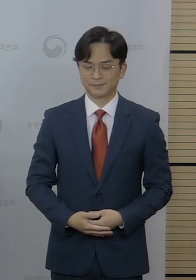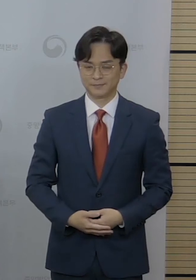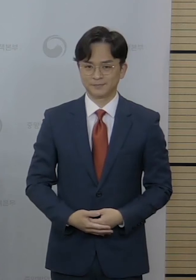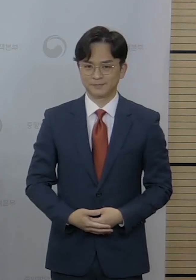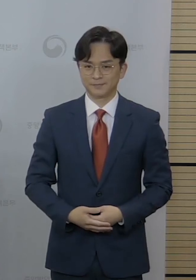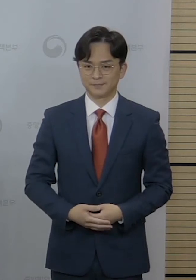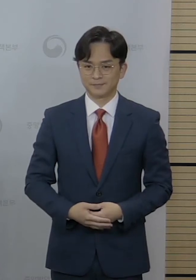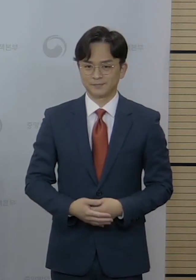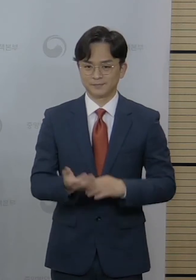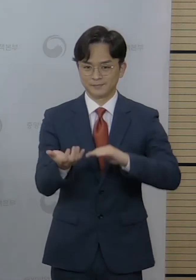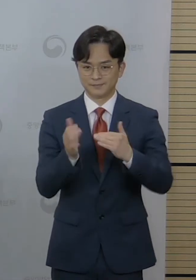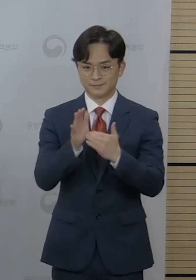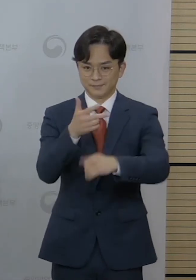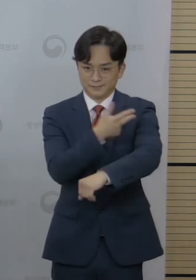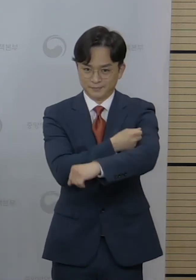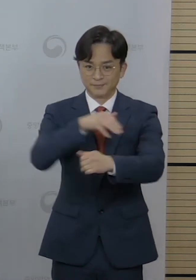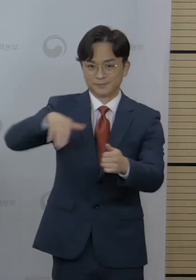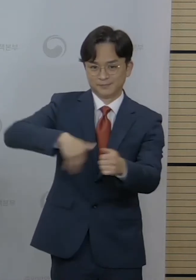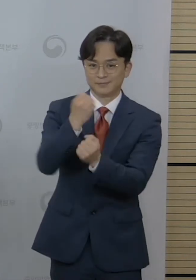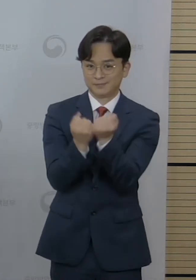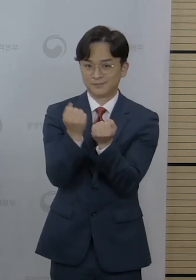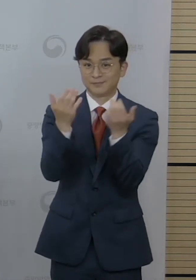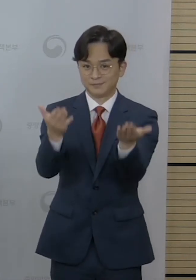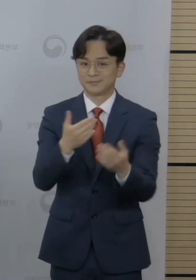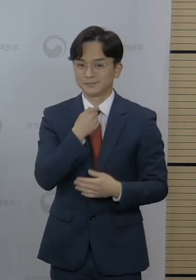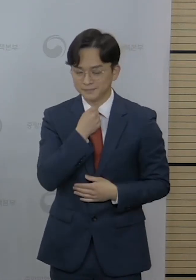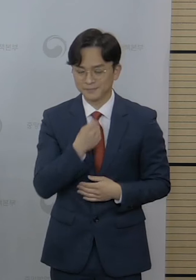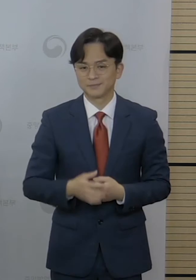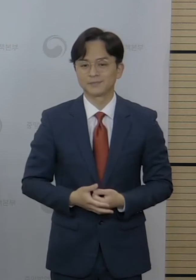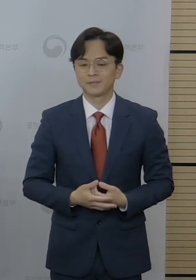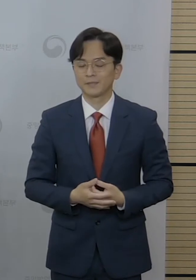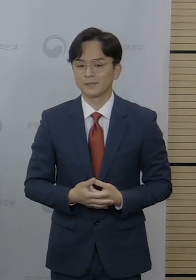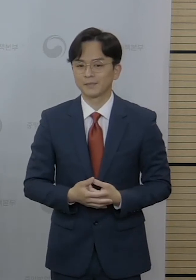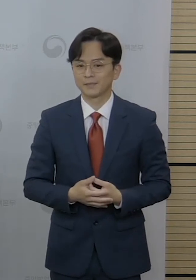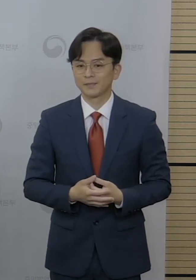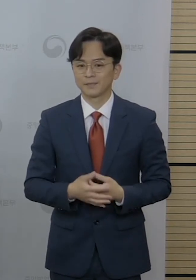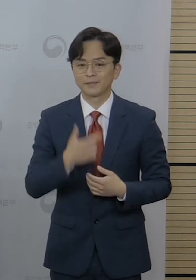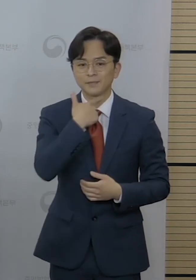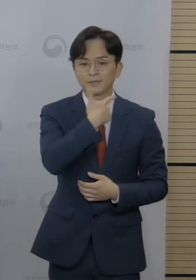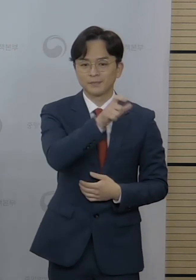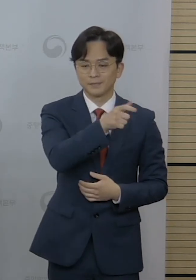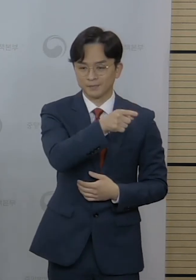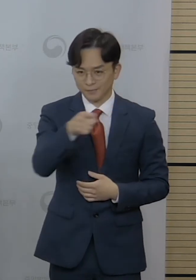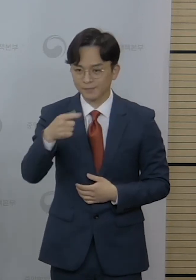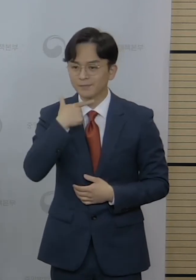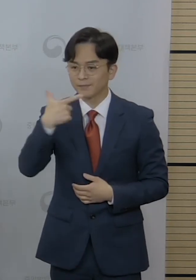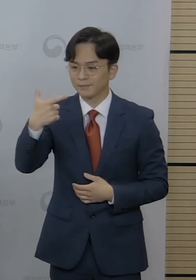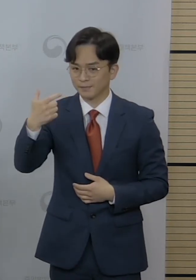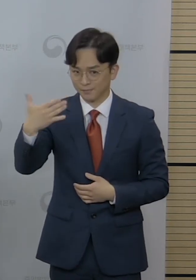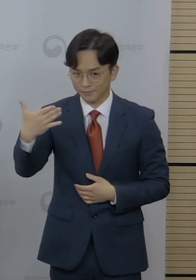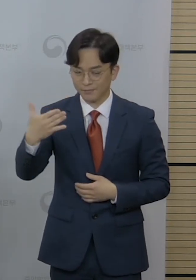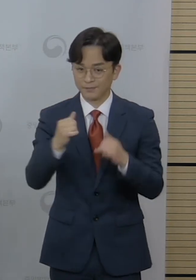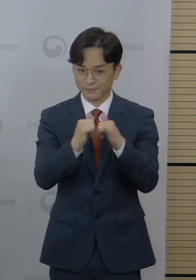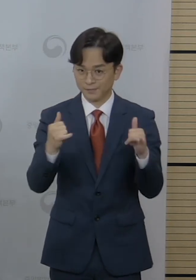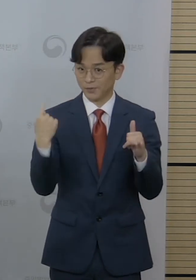먼저 예방접종 관련 주요 상황 설명 드리겠습니다 65세에서 69 4 연령대 사전